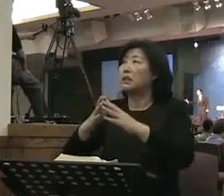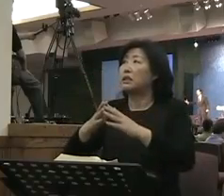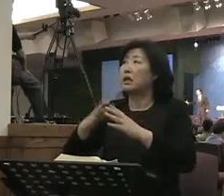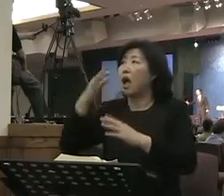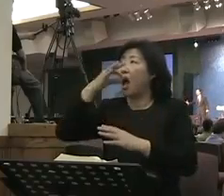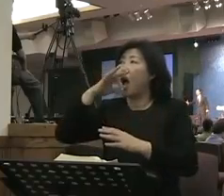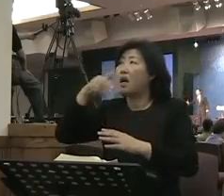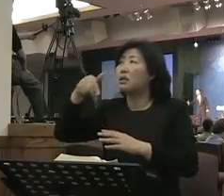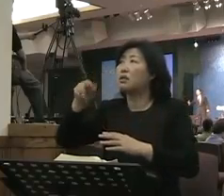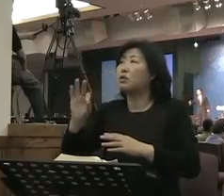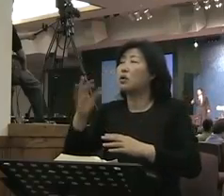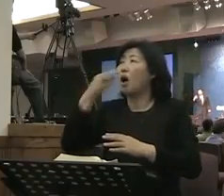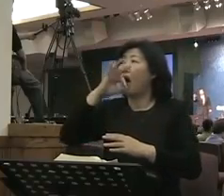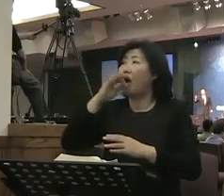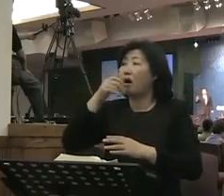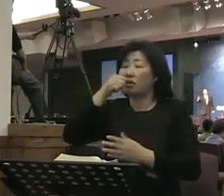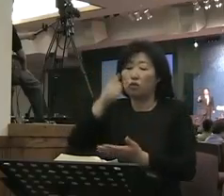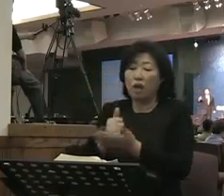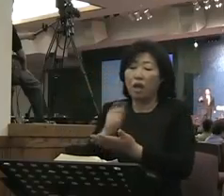정욕과 죄악과